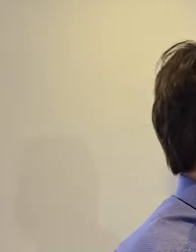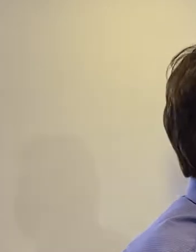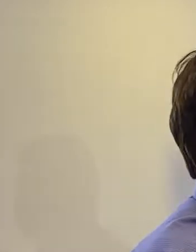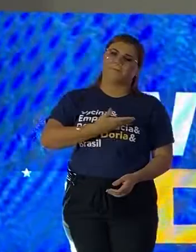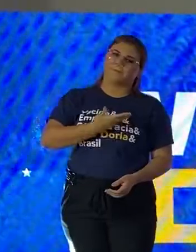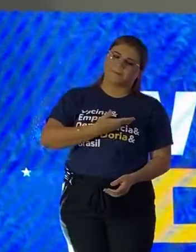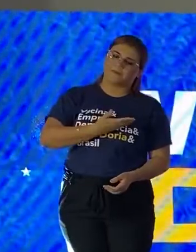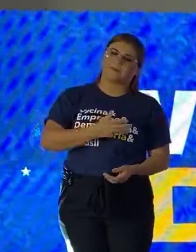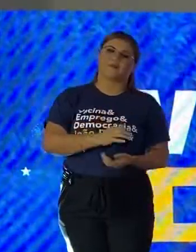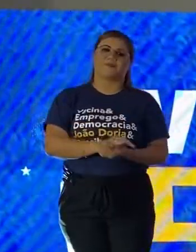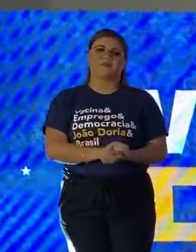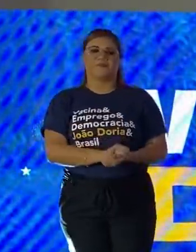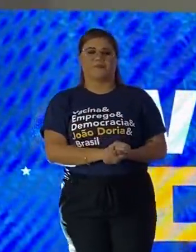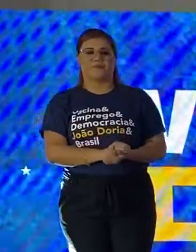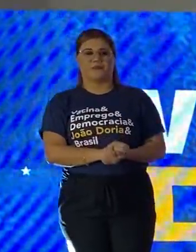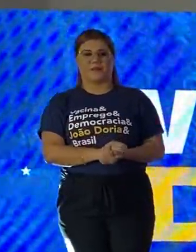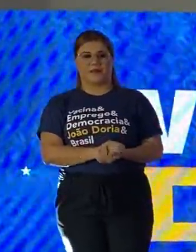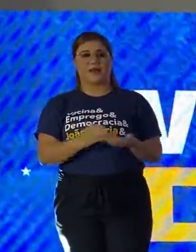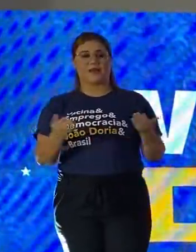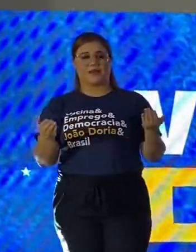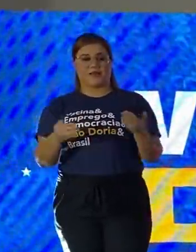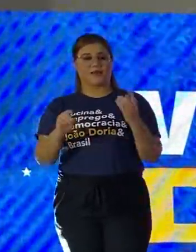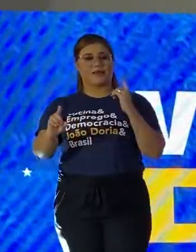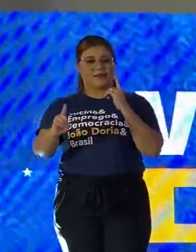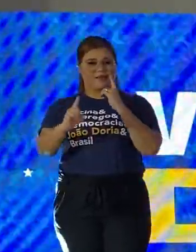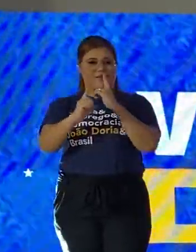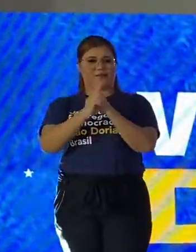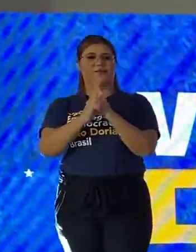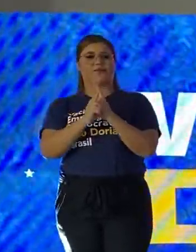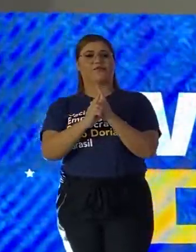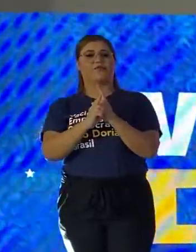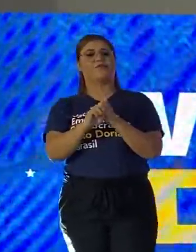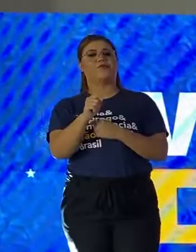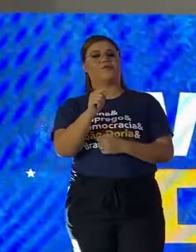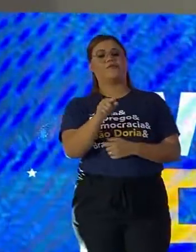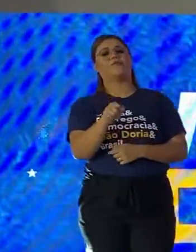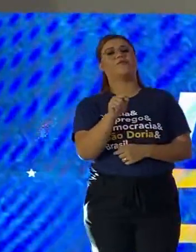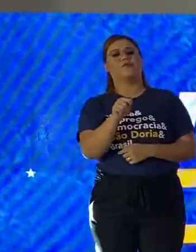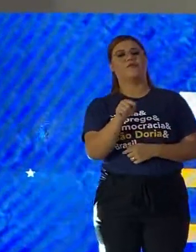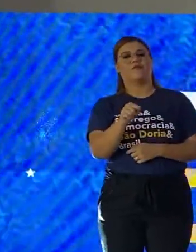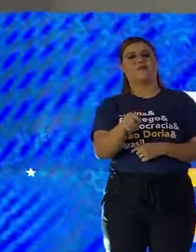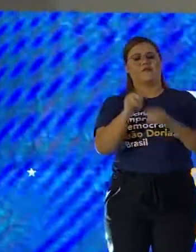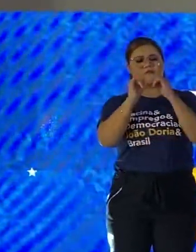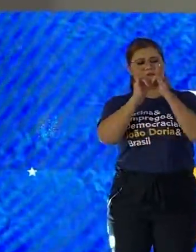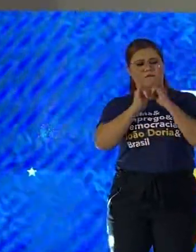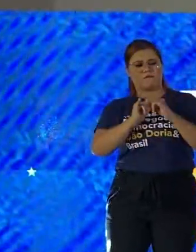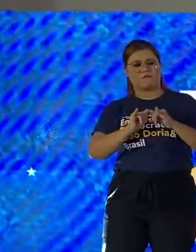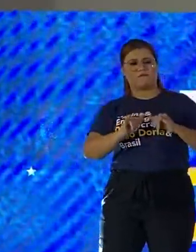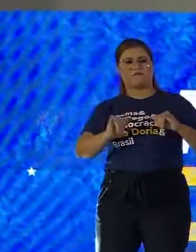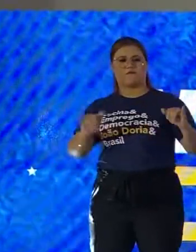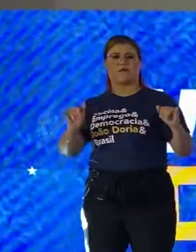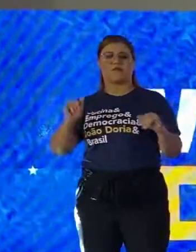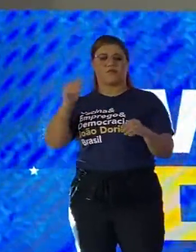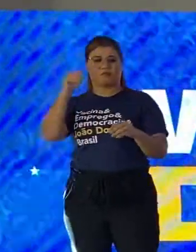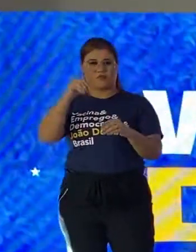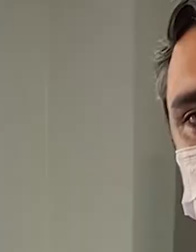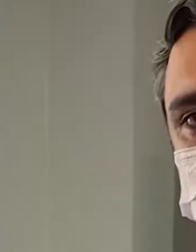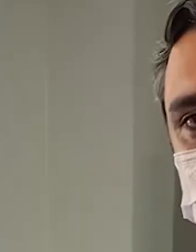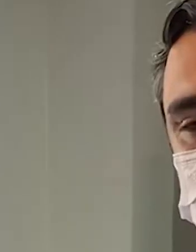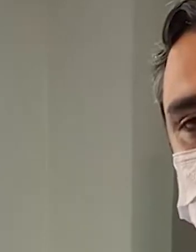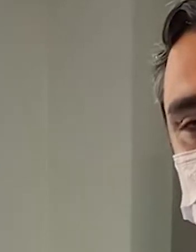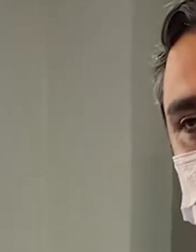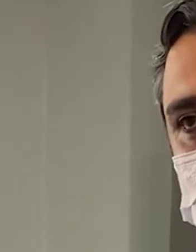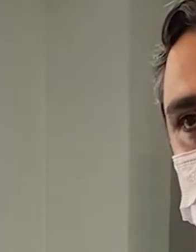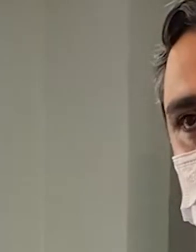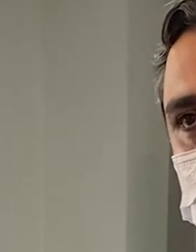aqui hoje recebendo o Dória. Eu acho que é um momento muito importante para o PSDB, para a retomada desse momento do PSDB aqui no